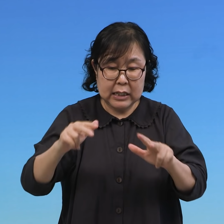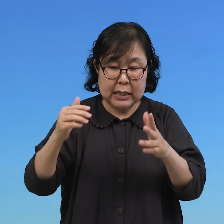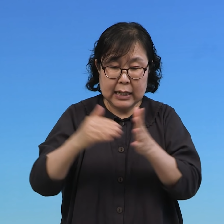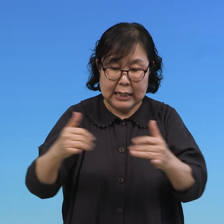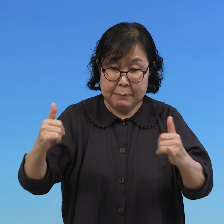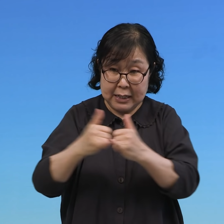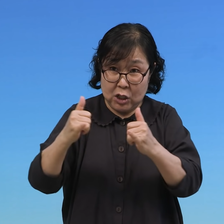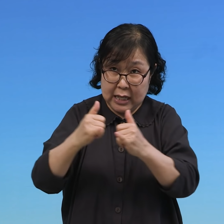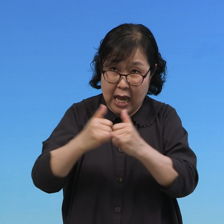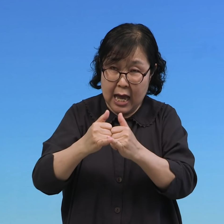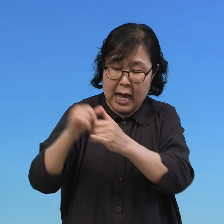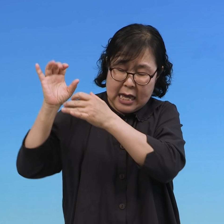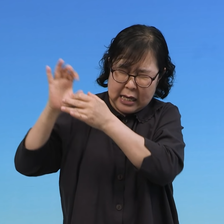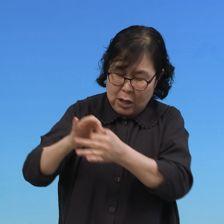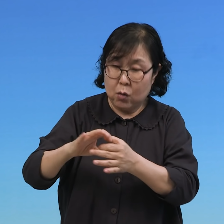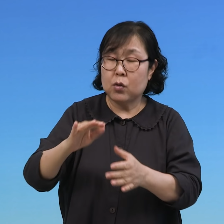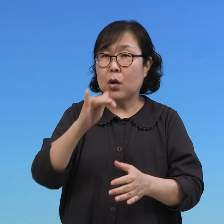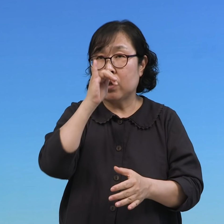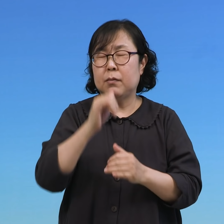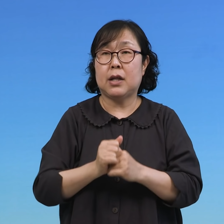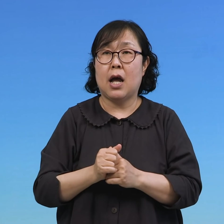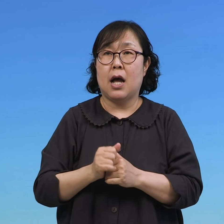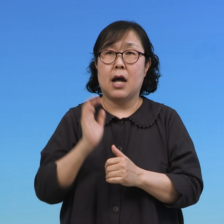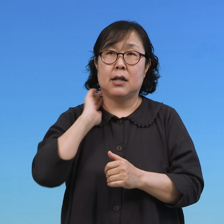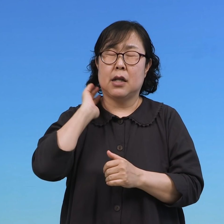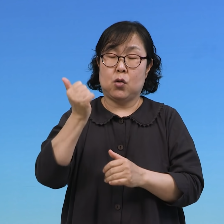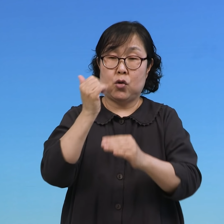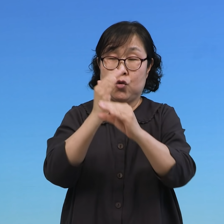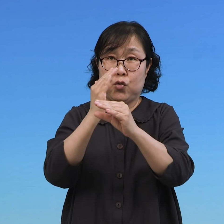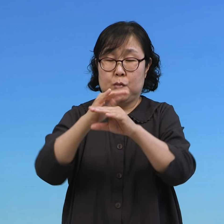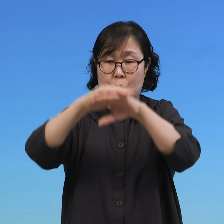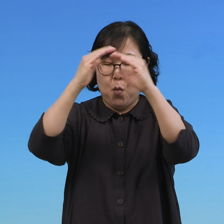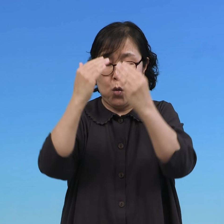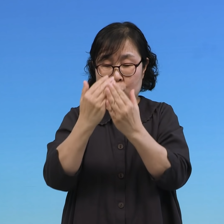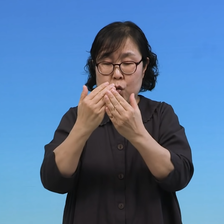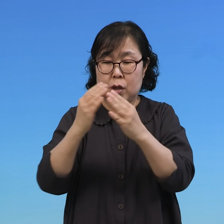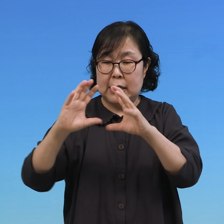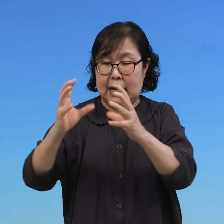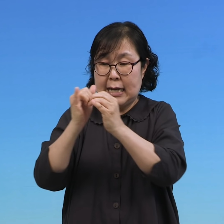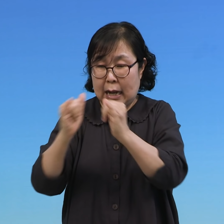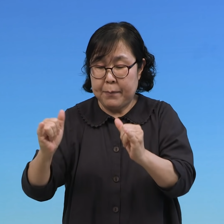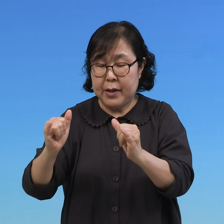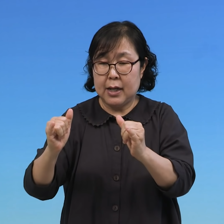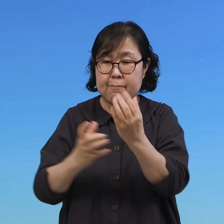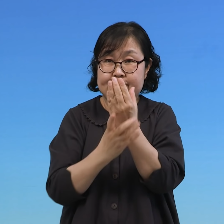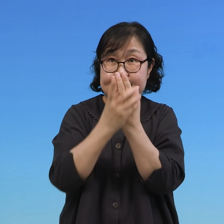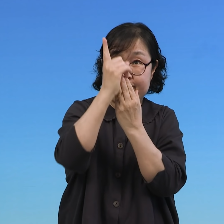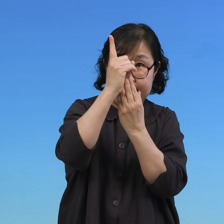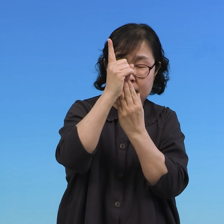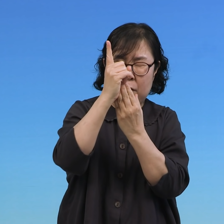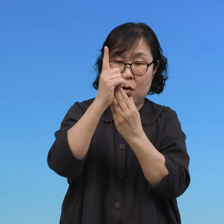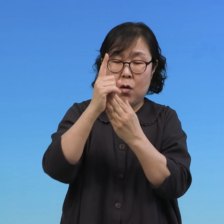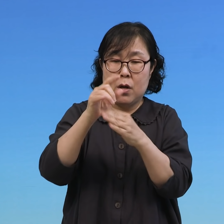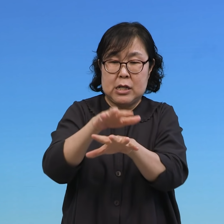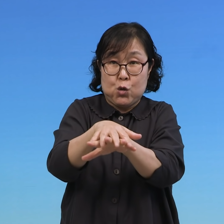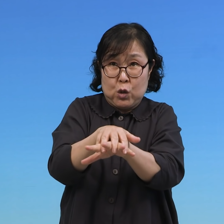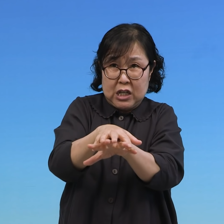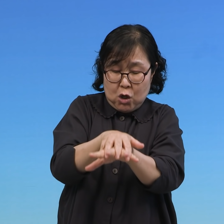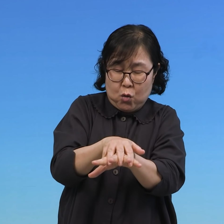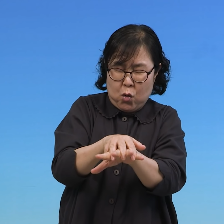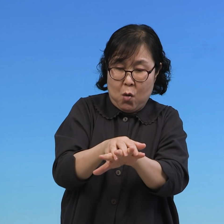이루어지잖아요. 대통령을 중심으로 모든 국민들이 한마음이 돼가지고 저항을 하니까요. 바로 이 말씀이 구현된